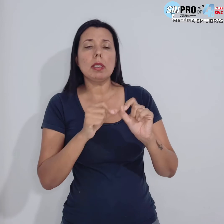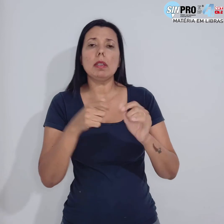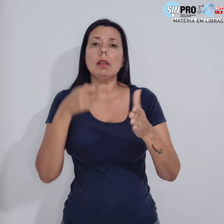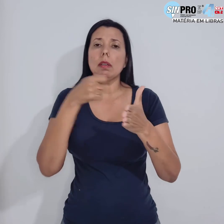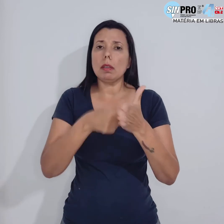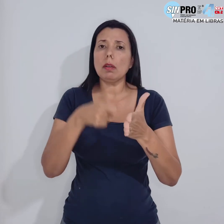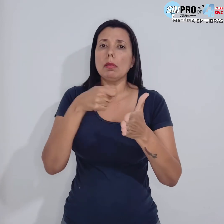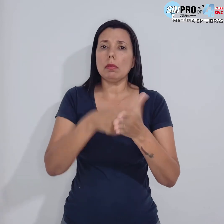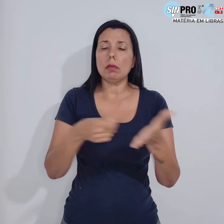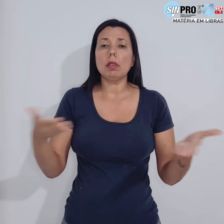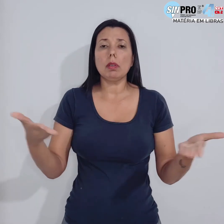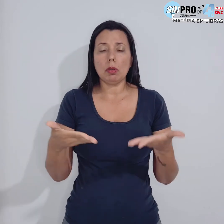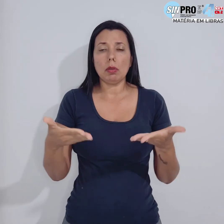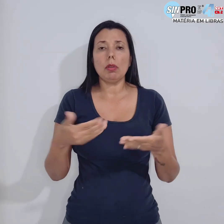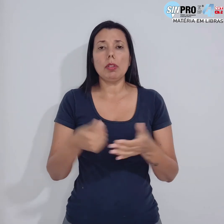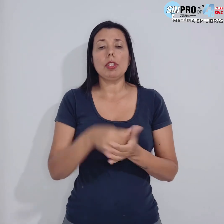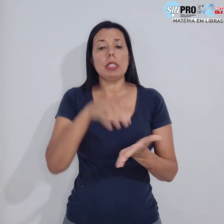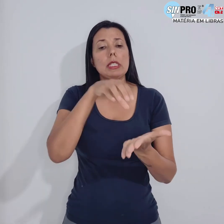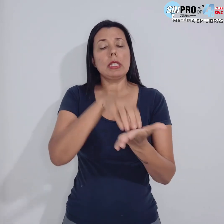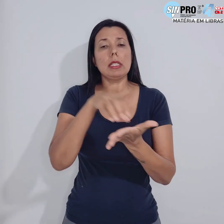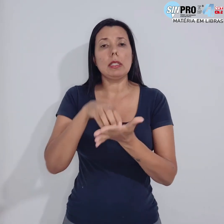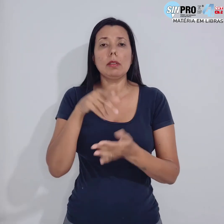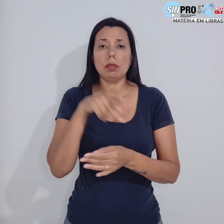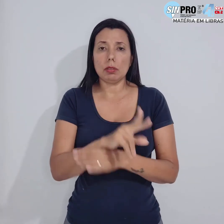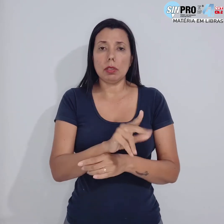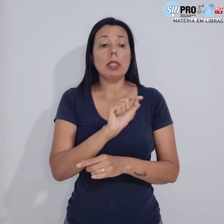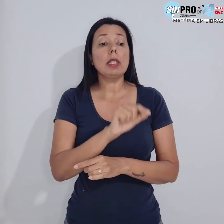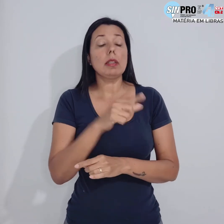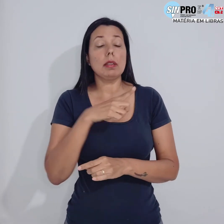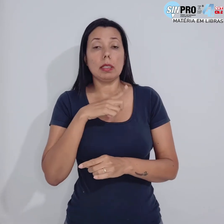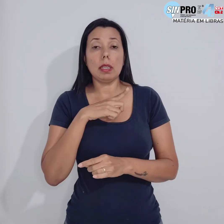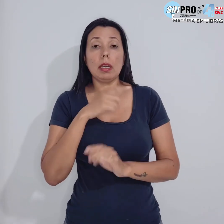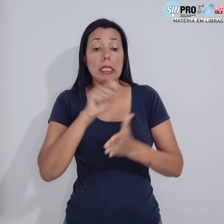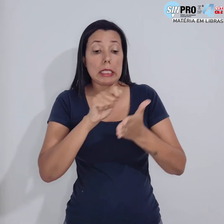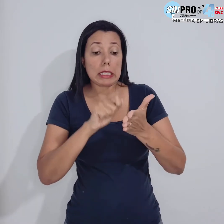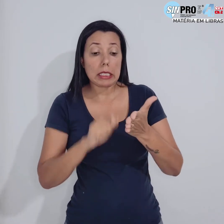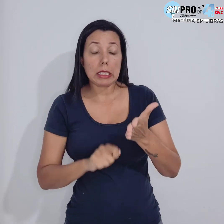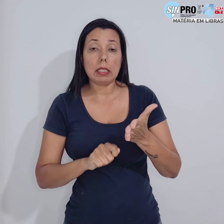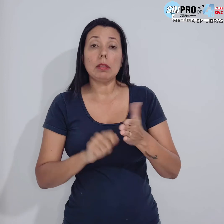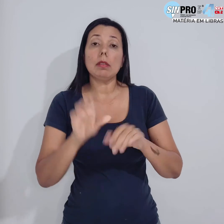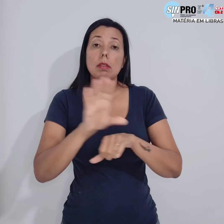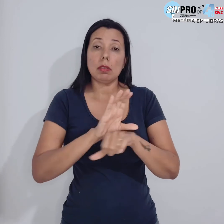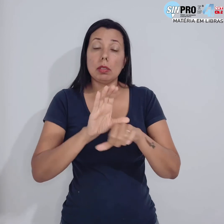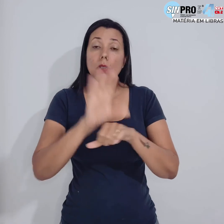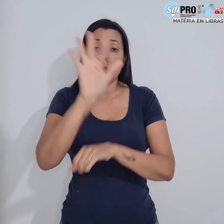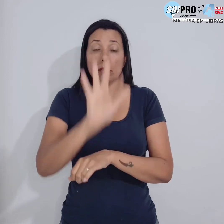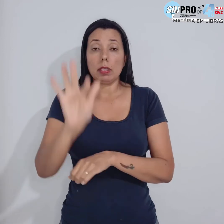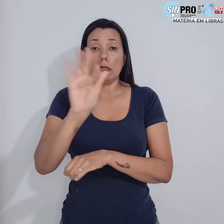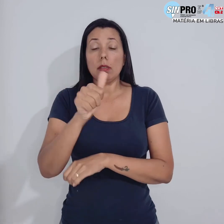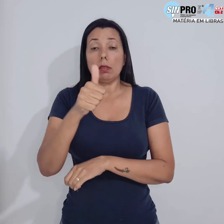mas as lutas que vimos tratando desde então têm feito a gente perder muita gente. Temos